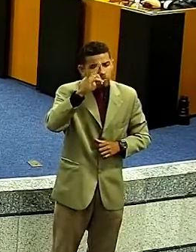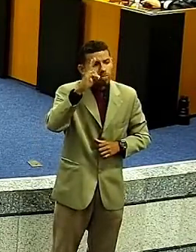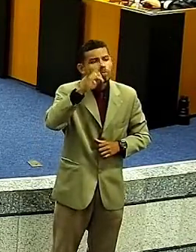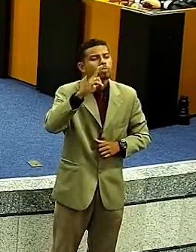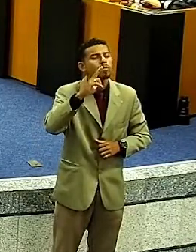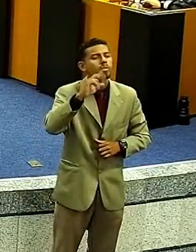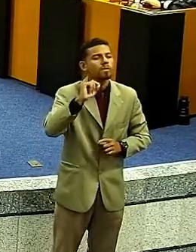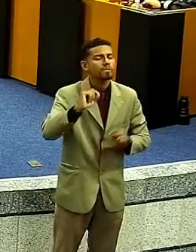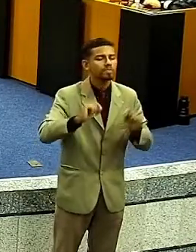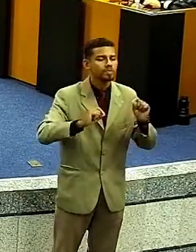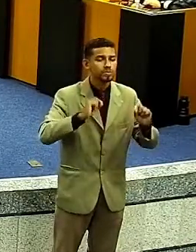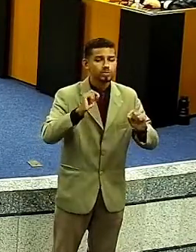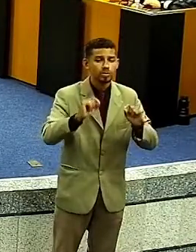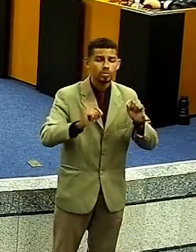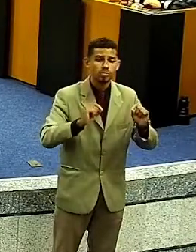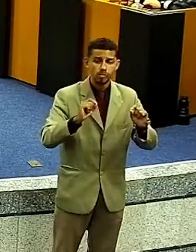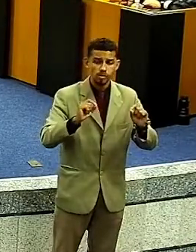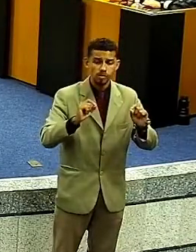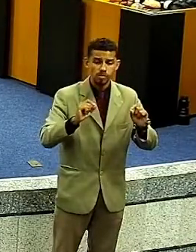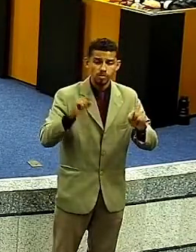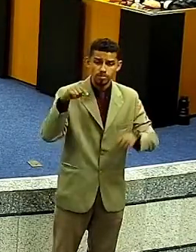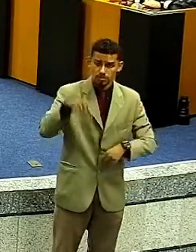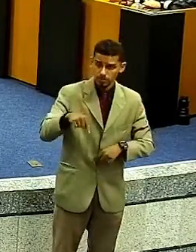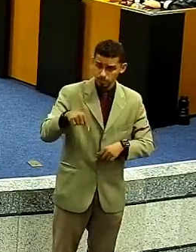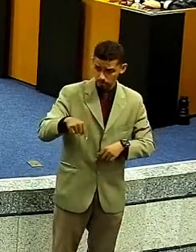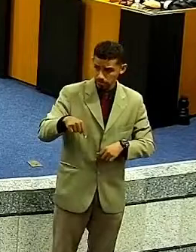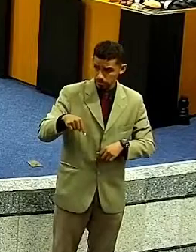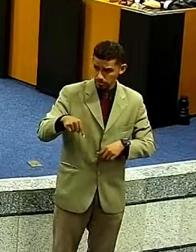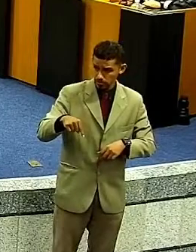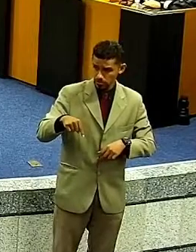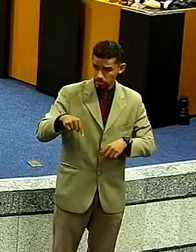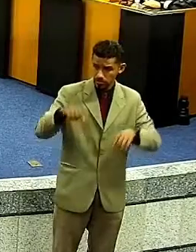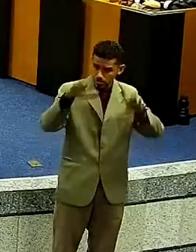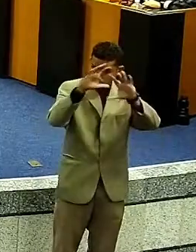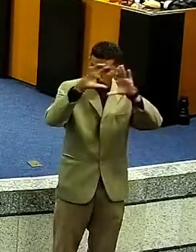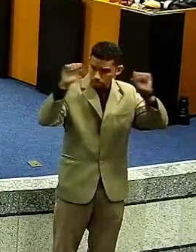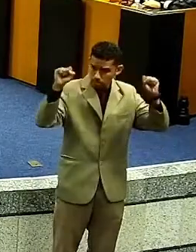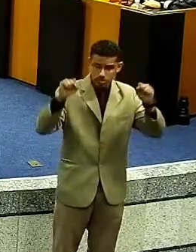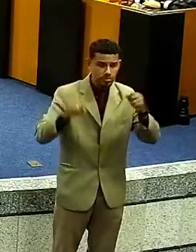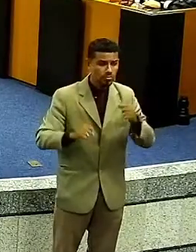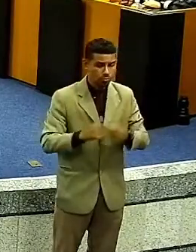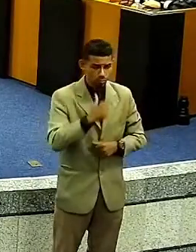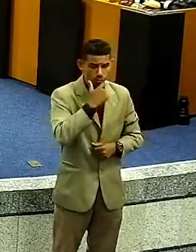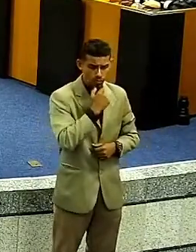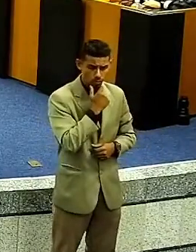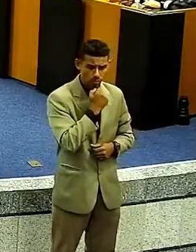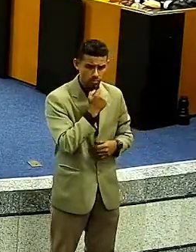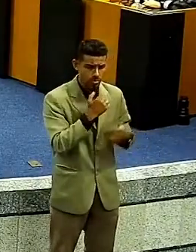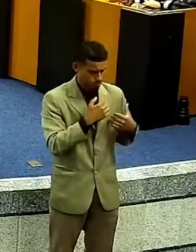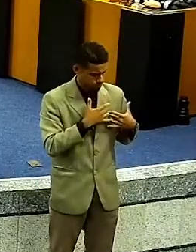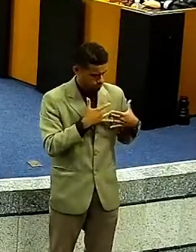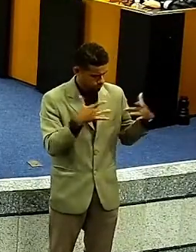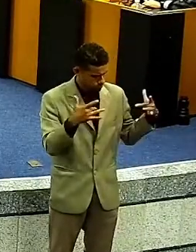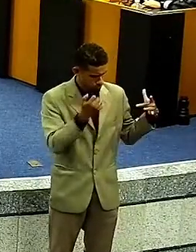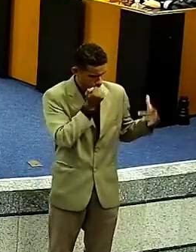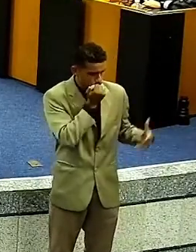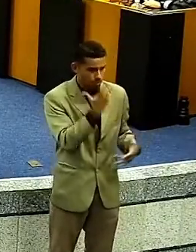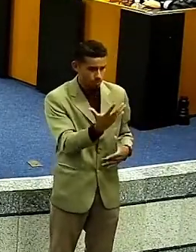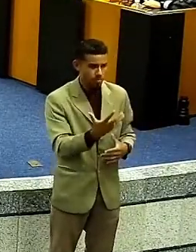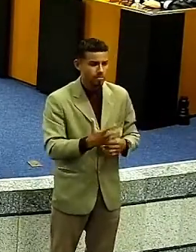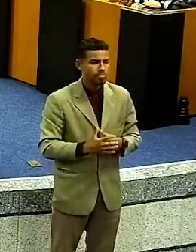apenas que por esta casa passou um homem bom